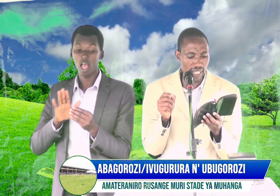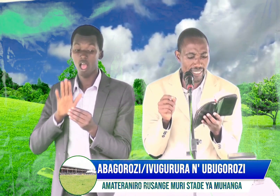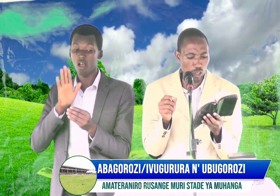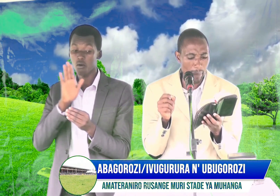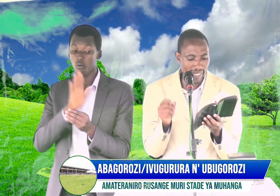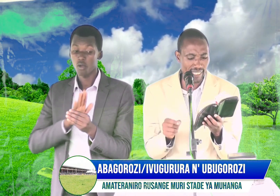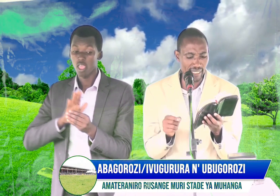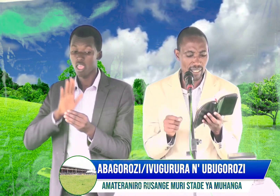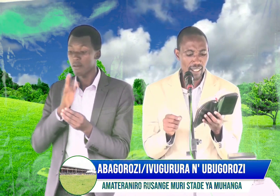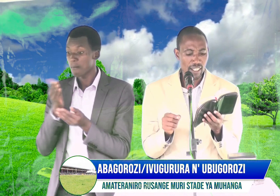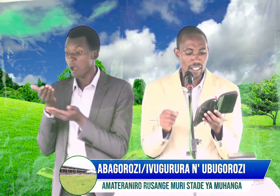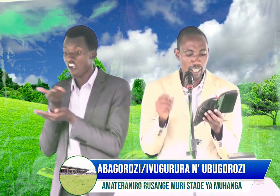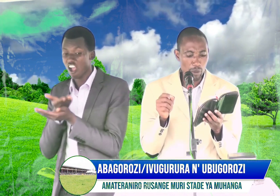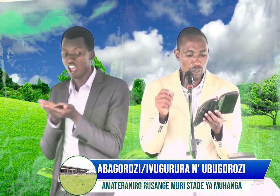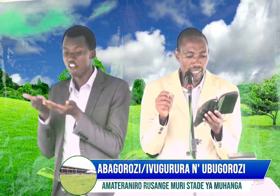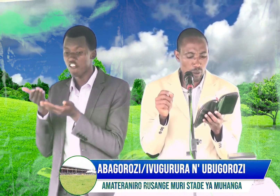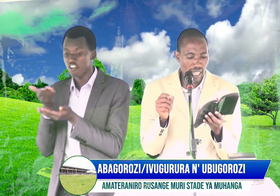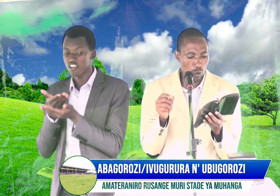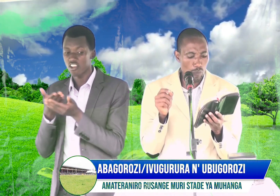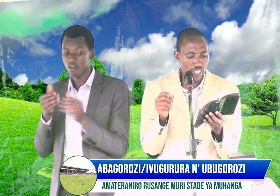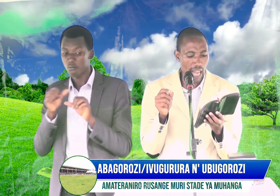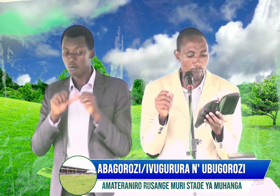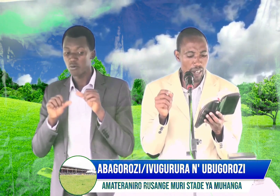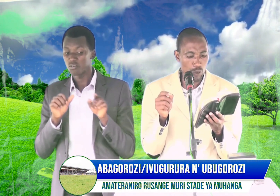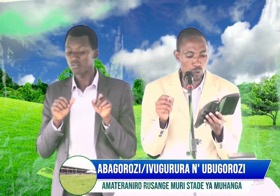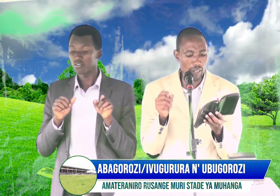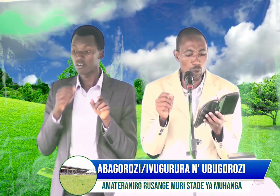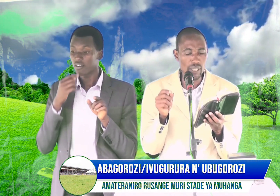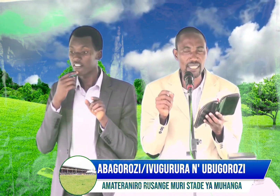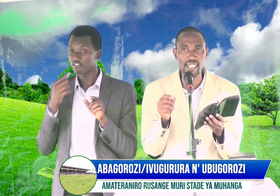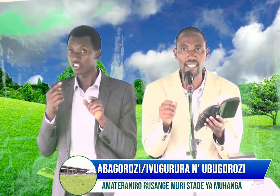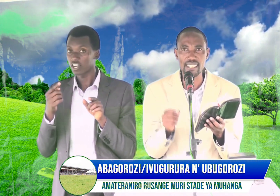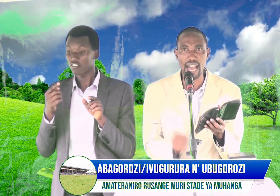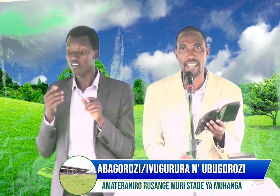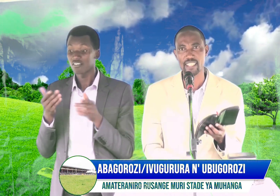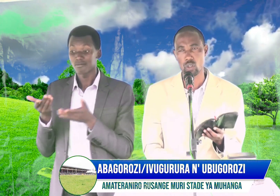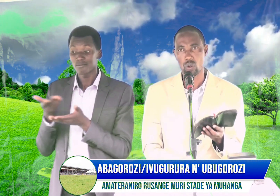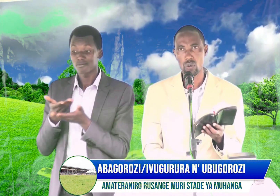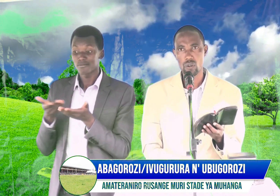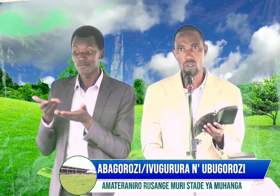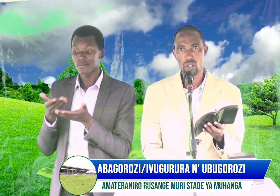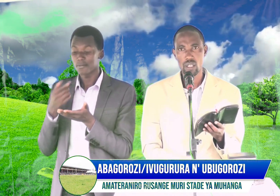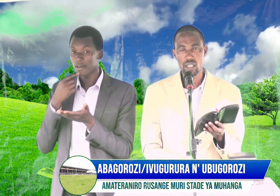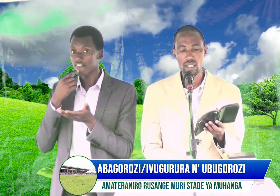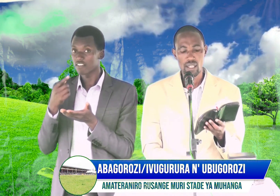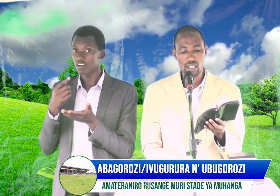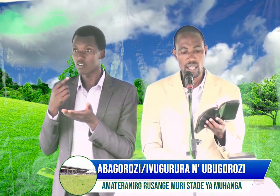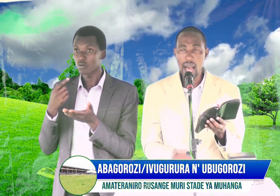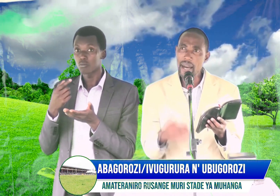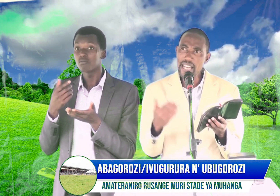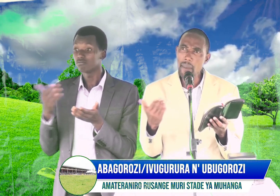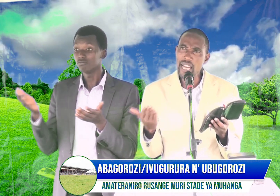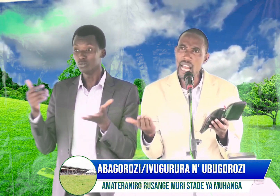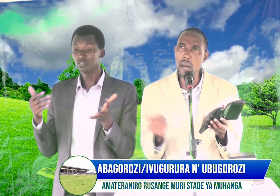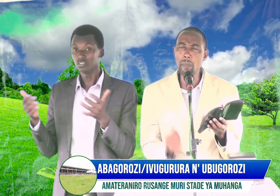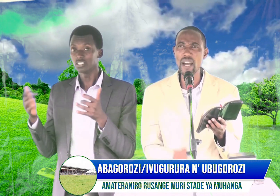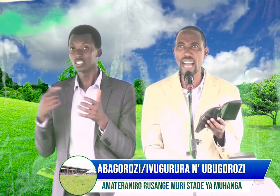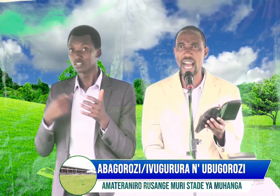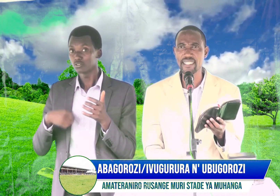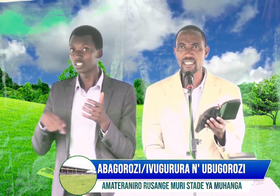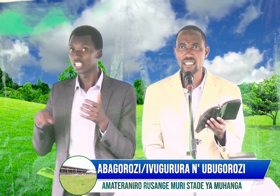na mugenzi we bati nimuze tujye kumva ijambo rivuzwe n'Uwiteka iryari ryo aba ntabwo